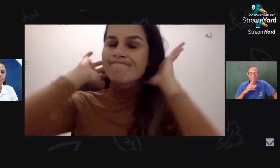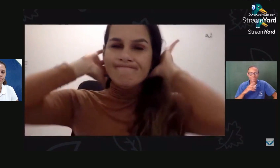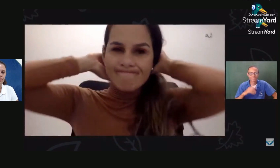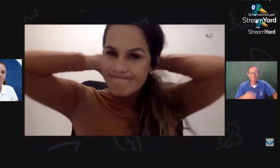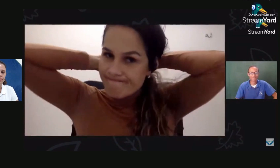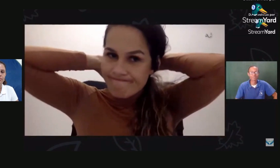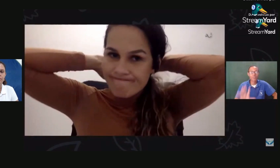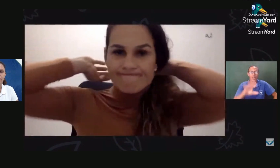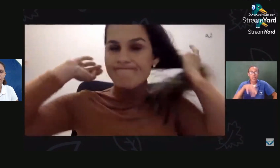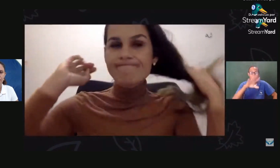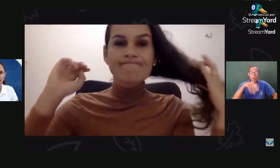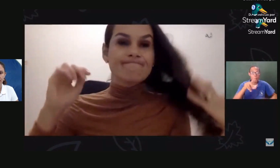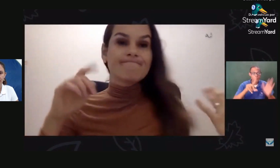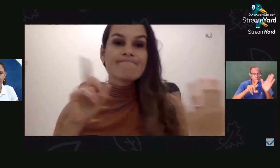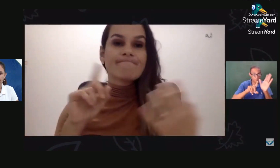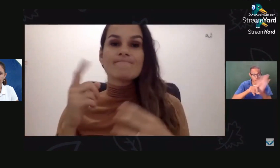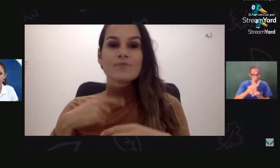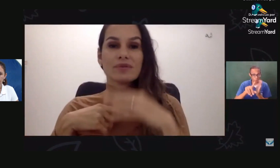situação.